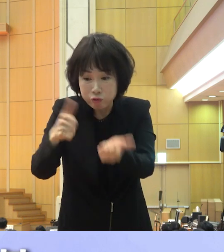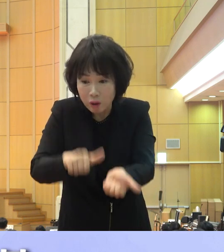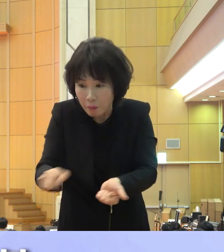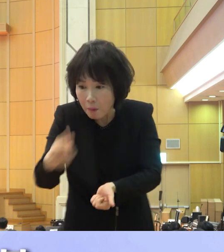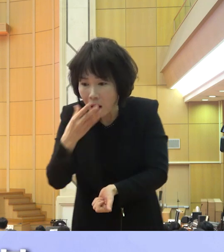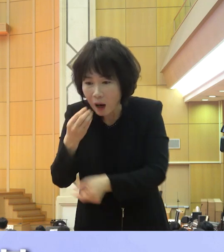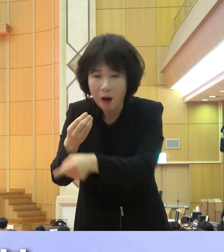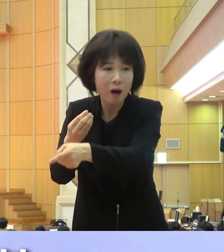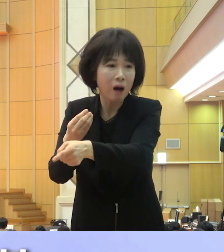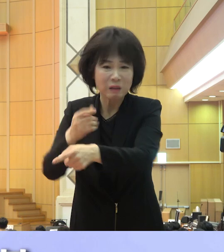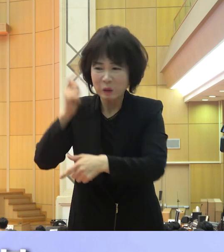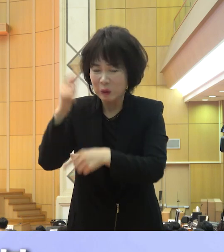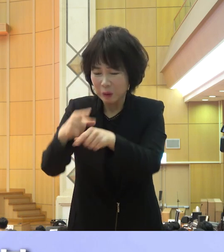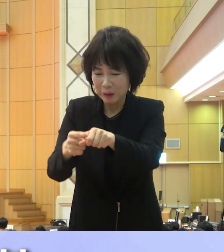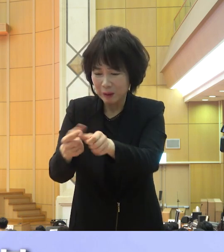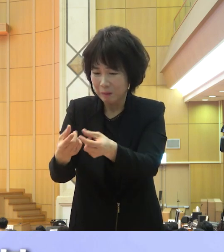이렇게